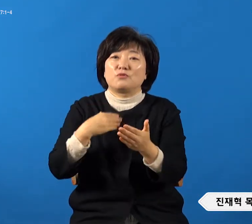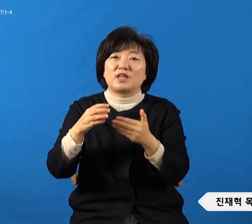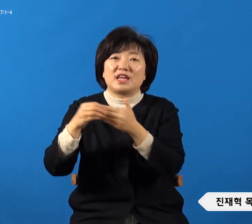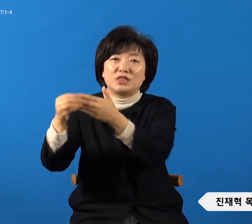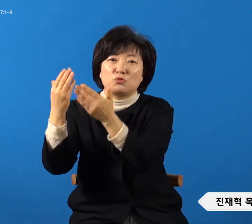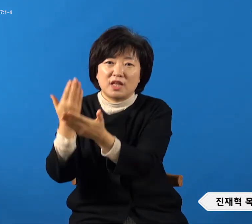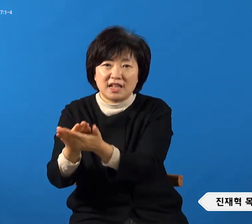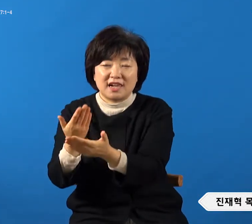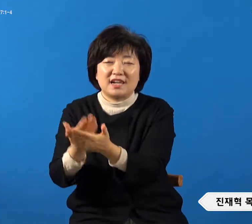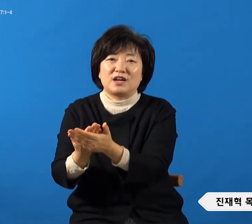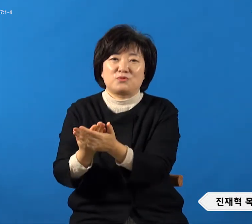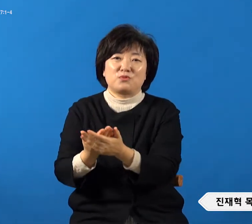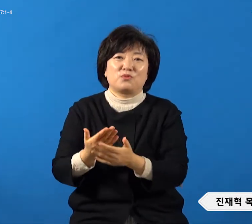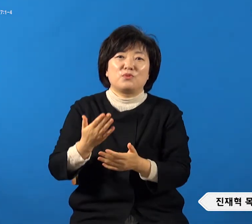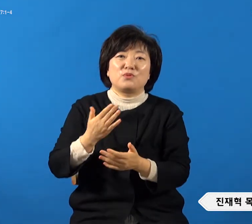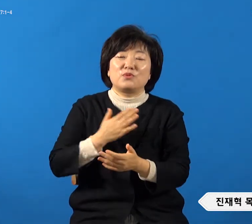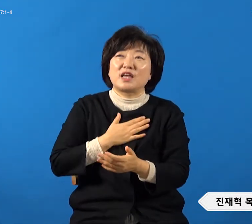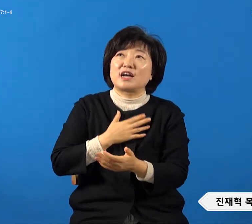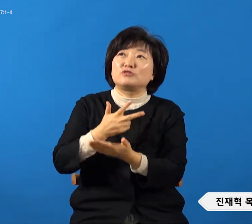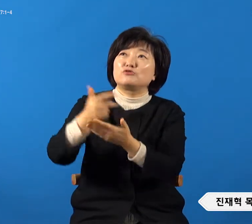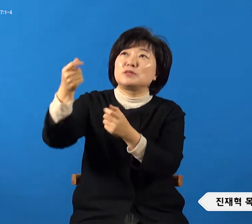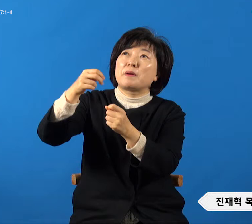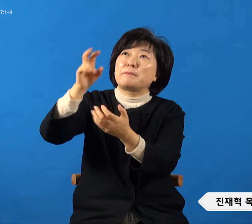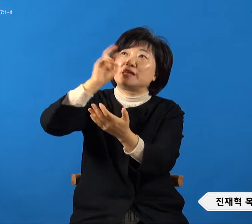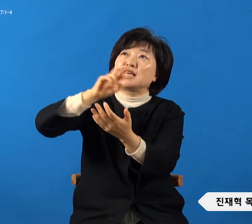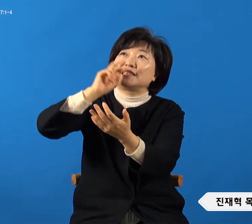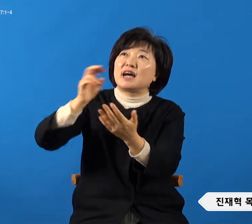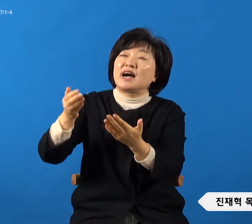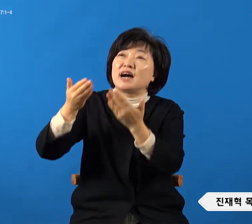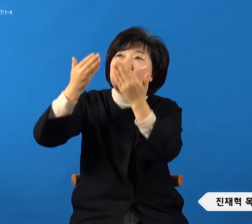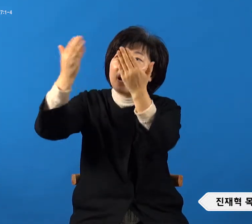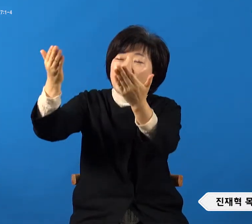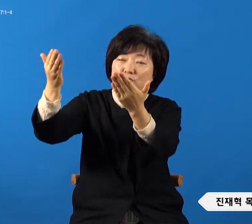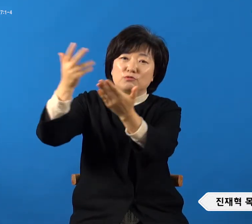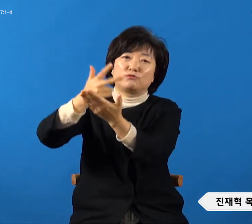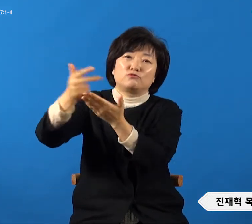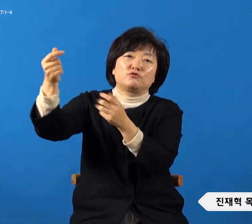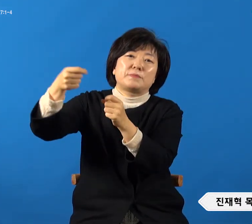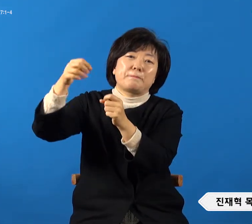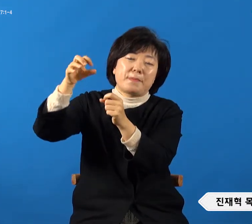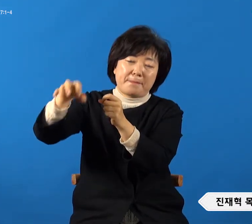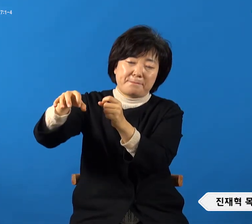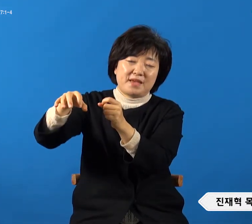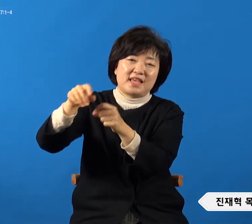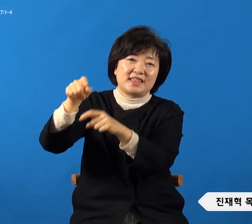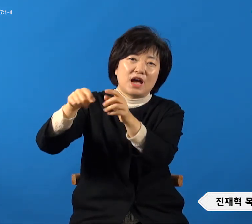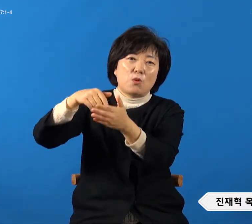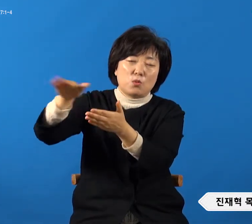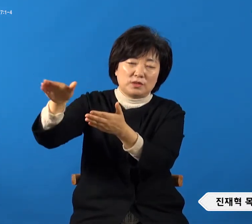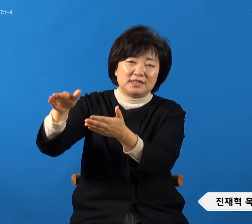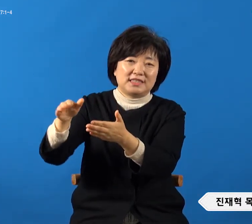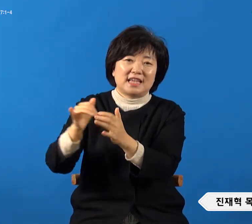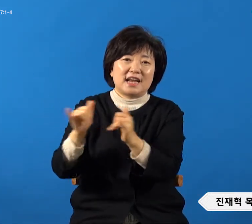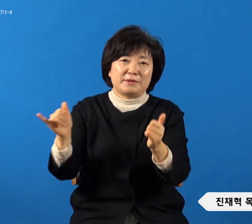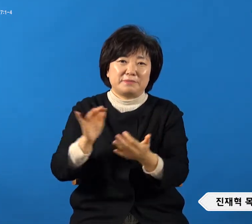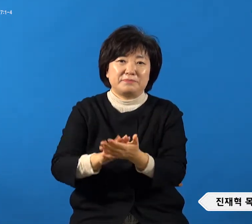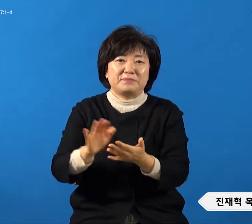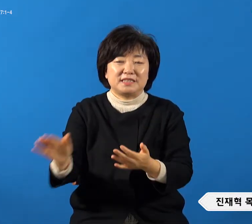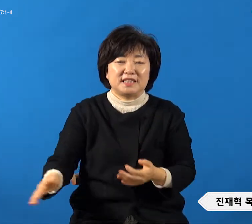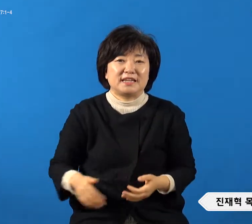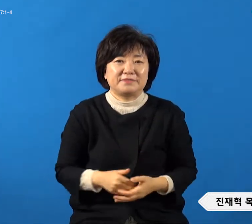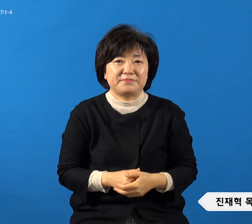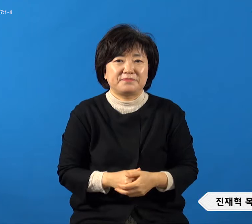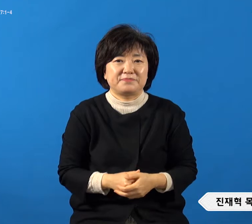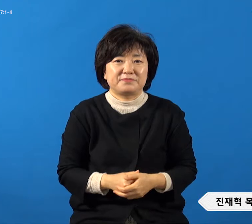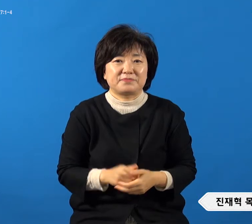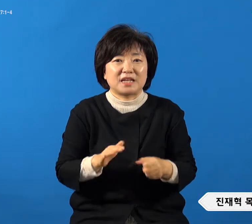주의 장막 앞에 다시 주님을 찬양하며 주님 앞에 나오는 시편 기자의 모습을 성경은